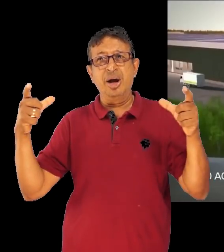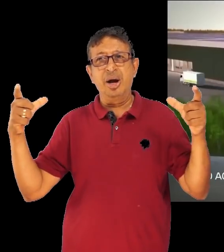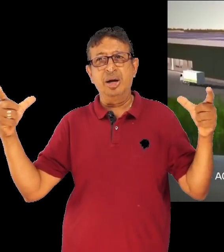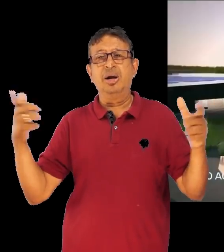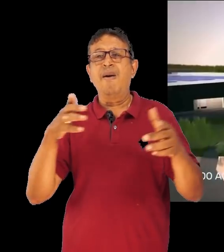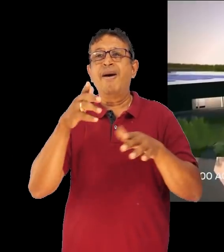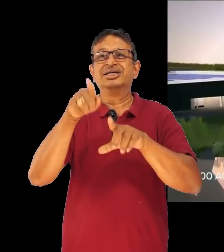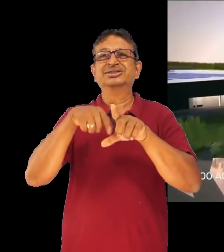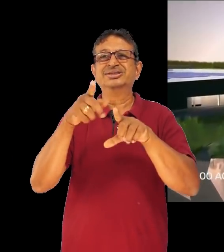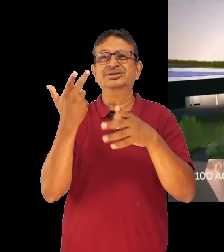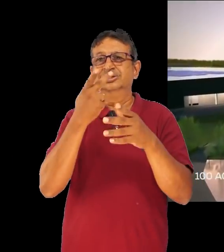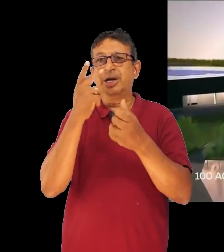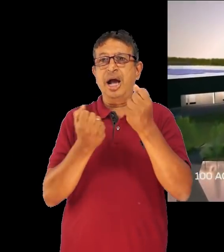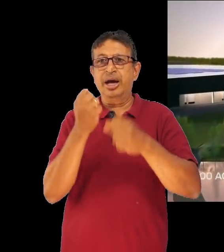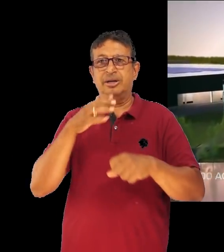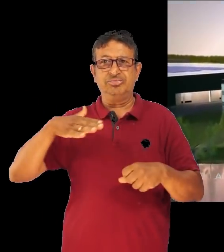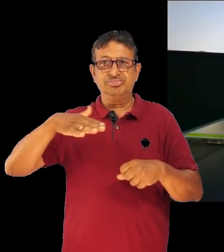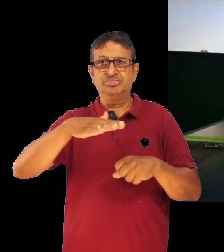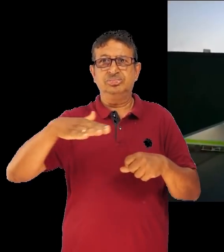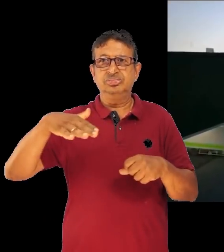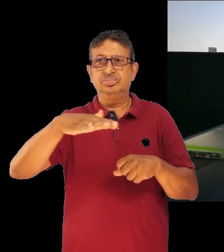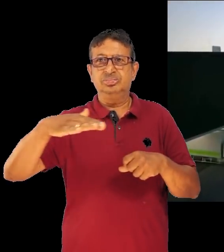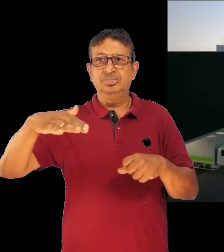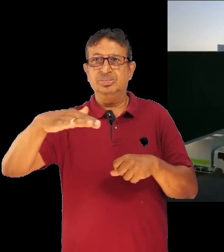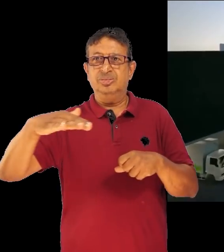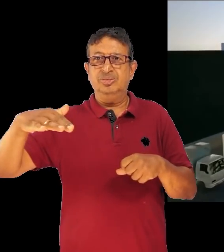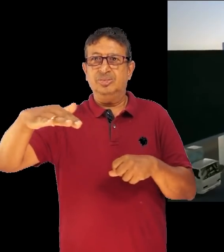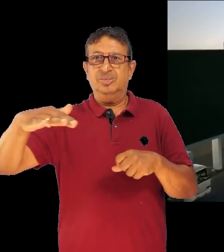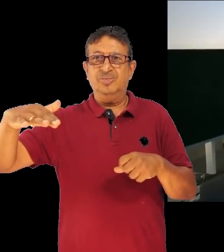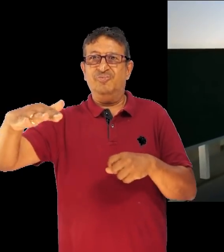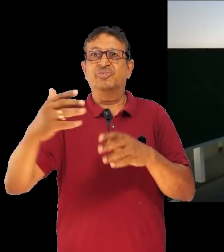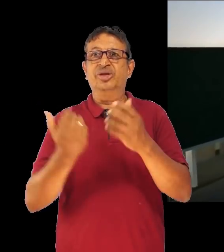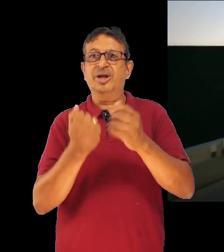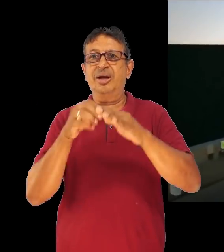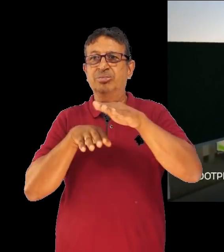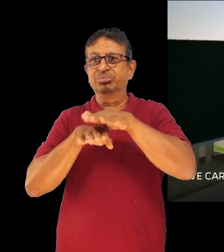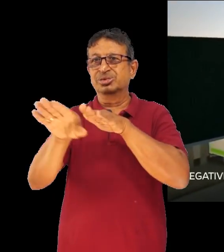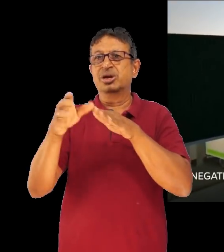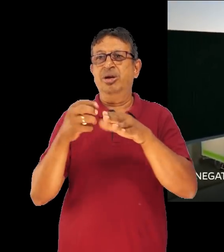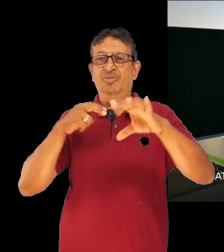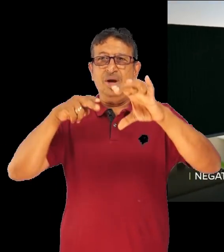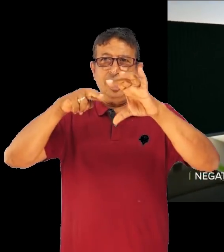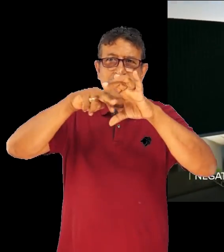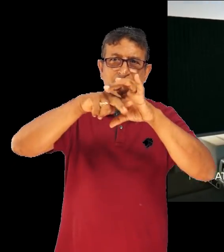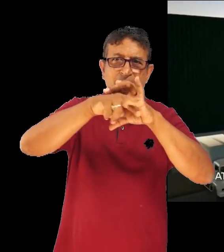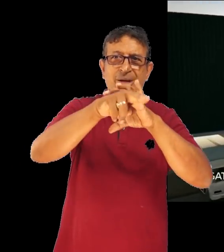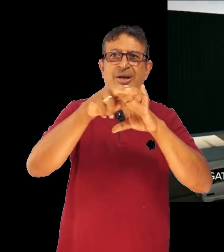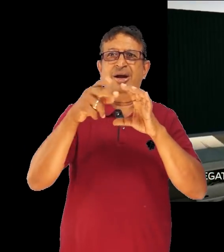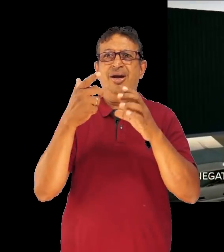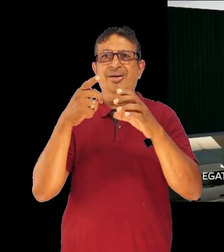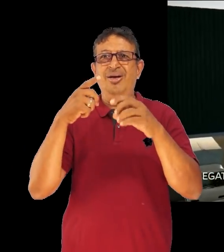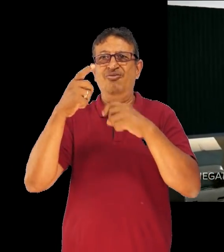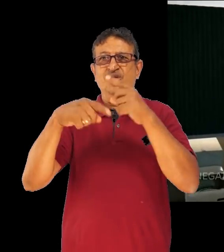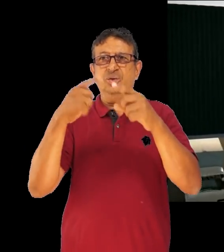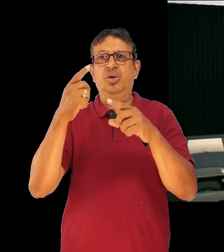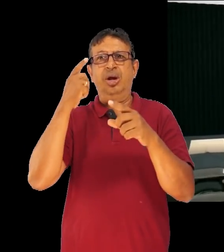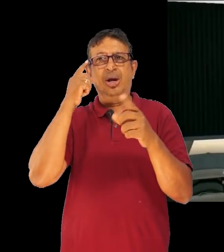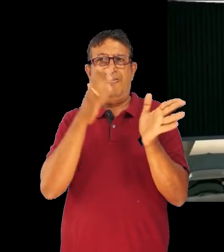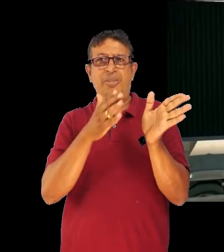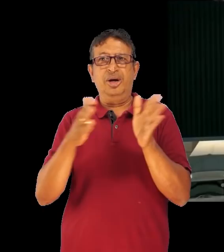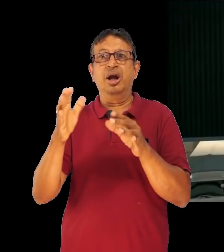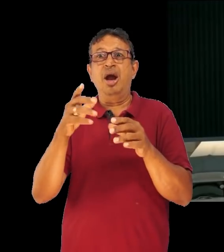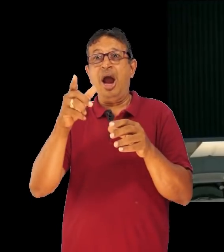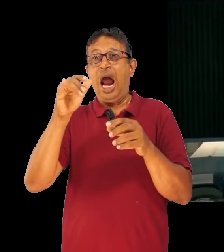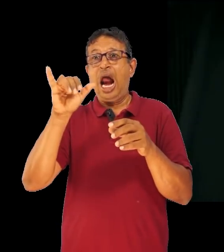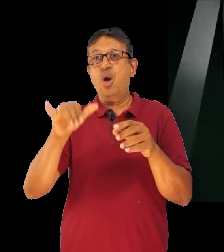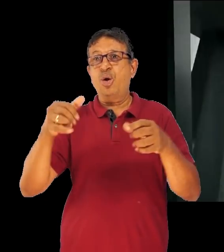सो डेफिनेटली इससे बेहतर तो और कुछ भी नहीं हो सकता। इससे जो भी हमारे मन की जो चार्जिंग एंग्जाइटी होती थी तो वो तो पूरी तरह से एलिमिनेट हो